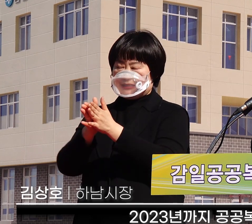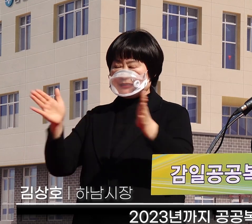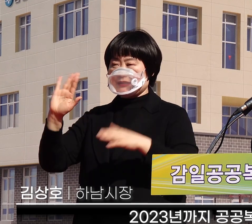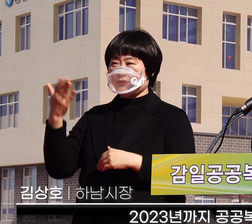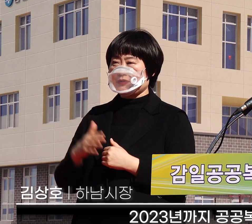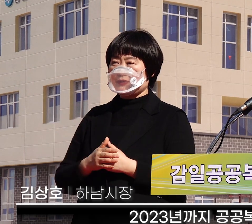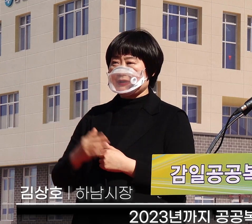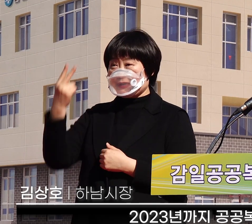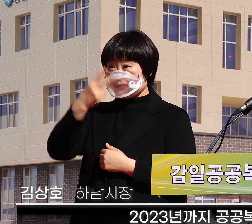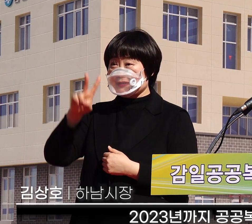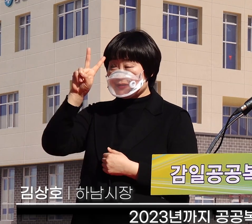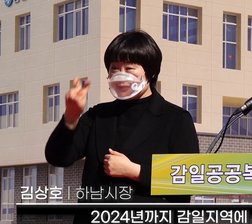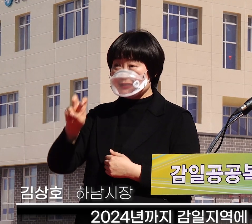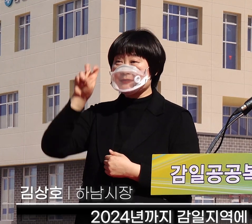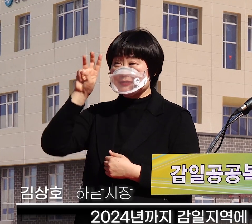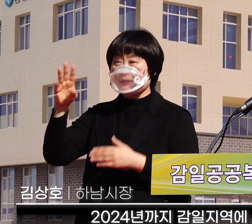공공복합청사를 완성하고